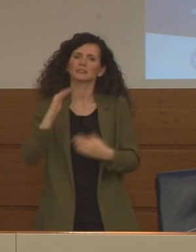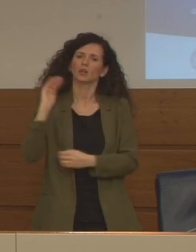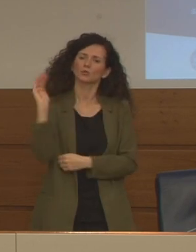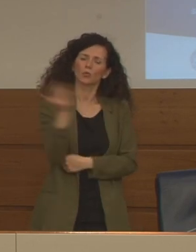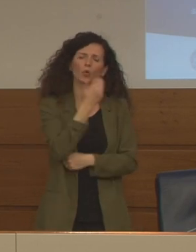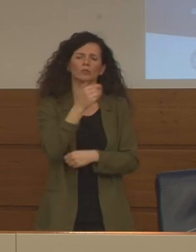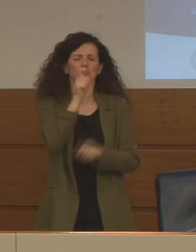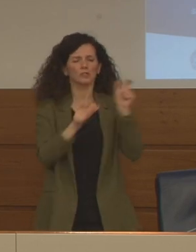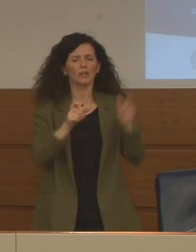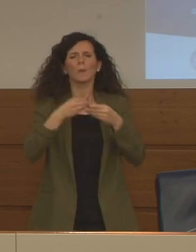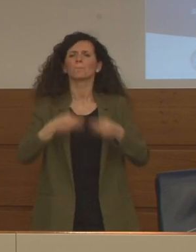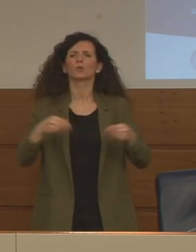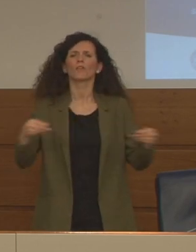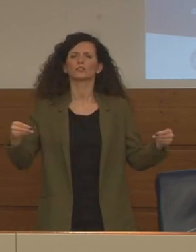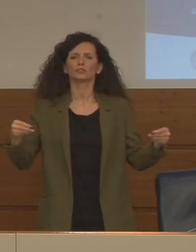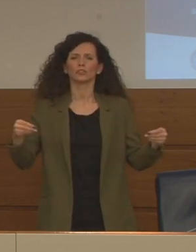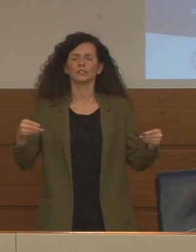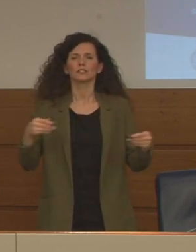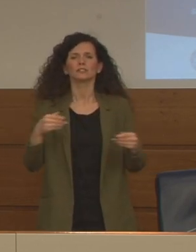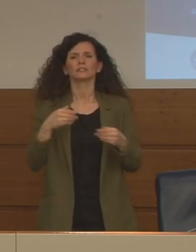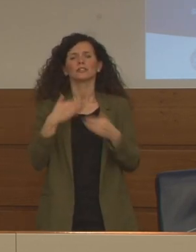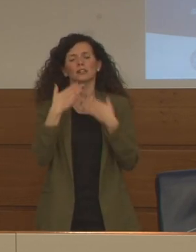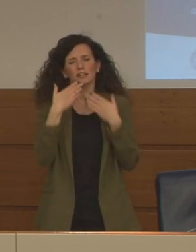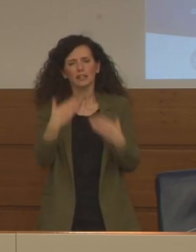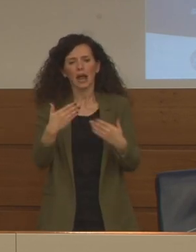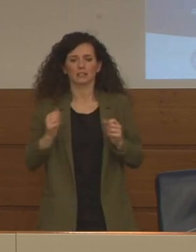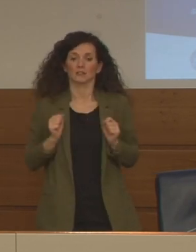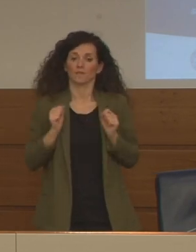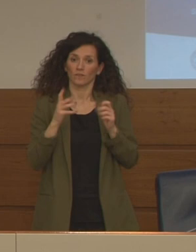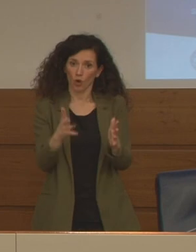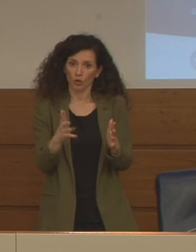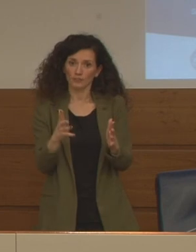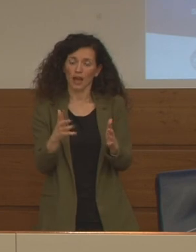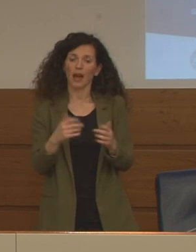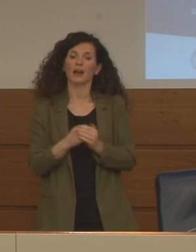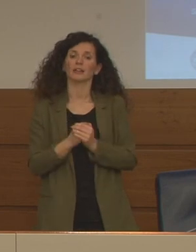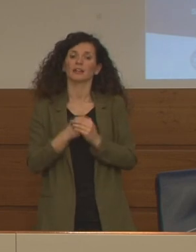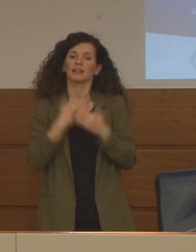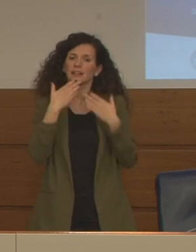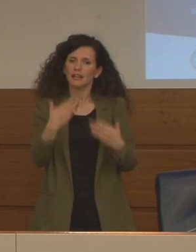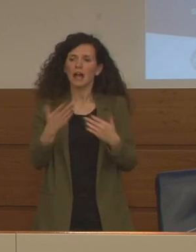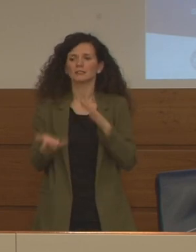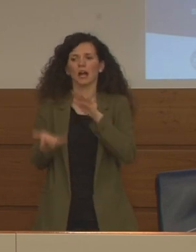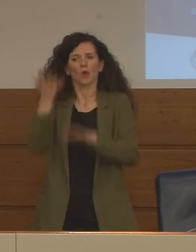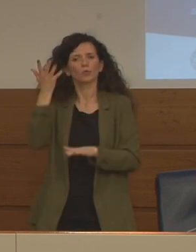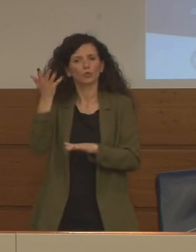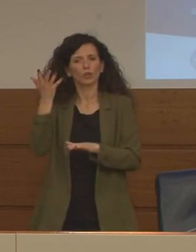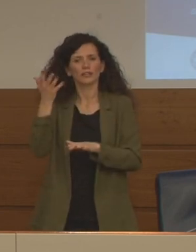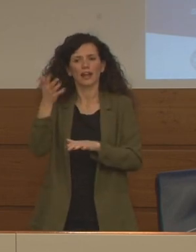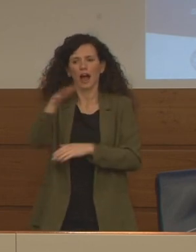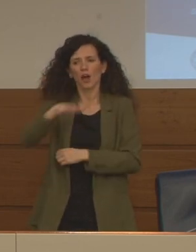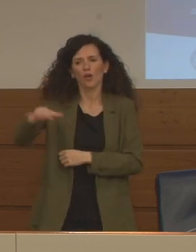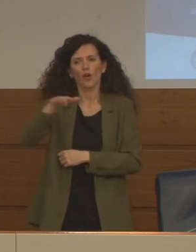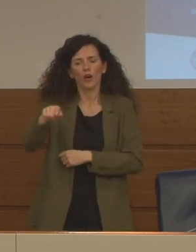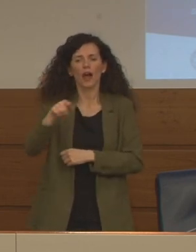professionisti un ringraziamento ai volontari un ringraziamento alle autorità locali nazionali regionali